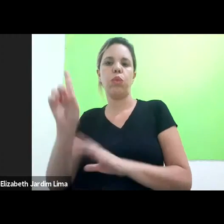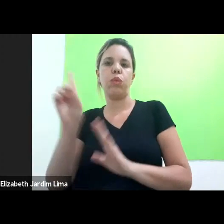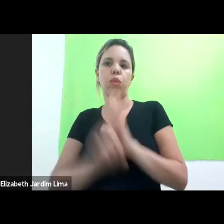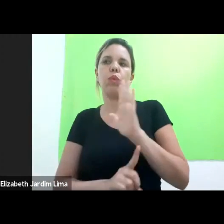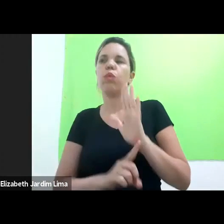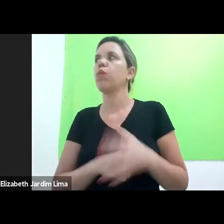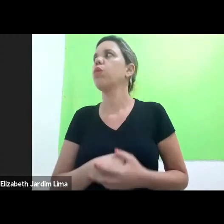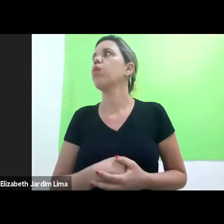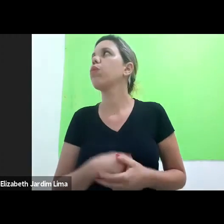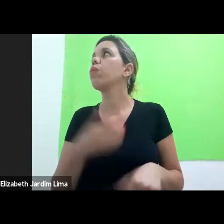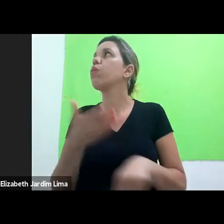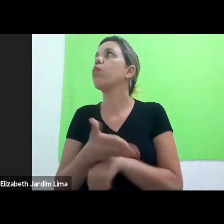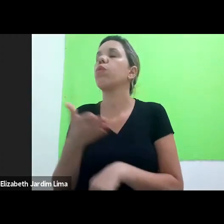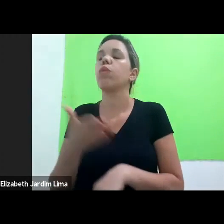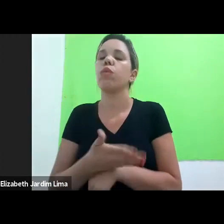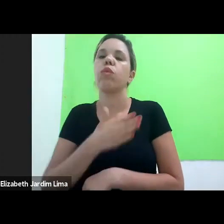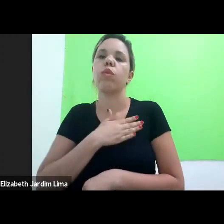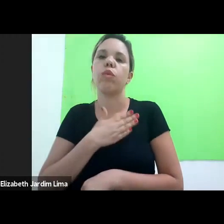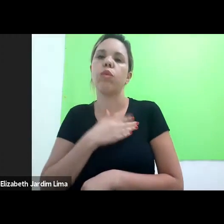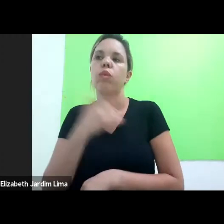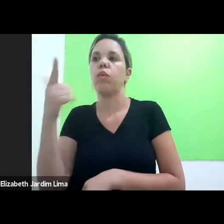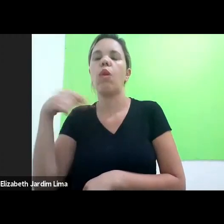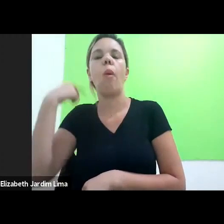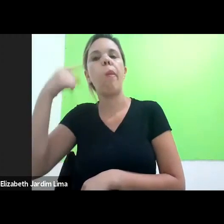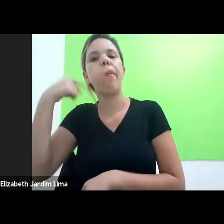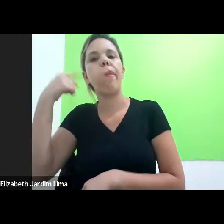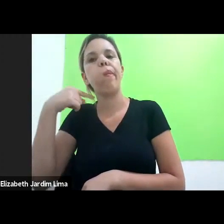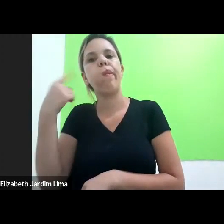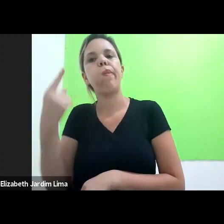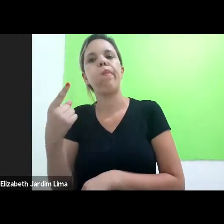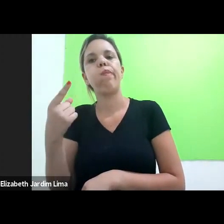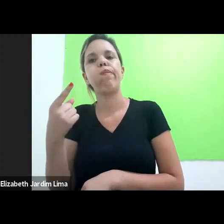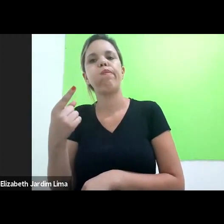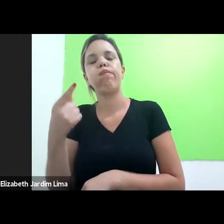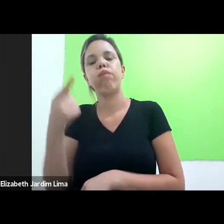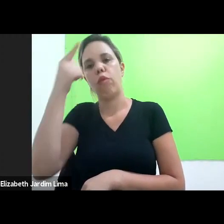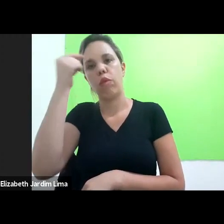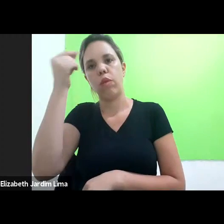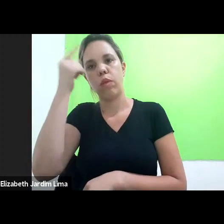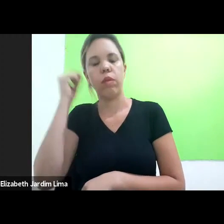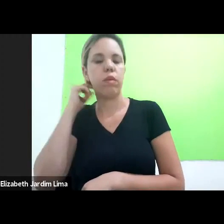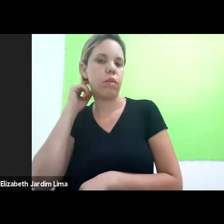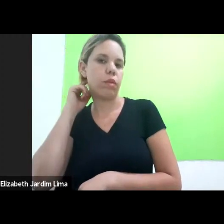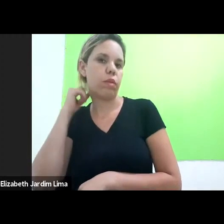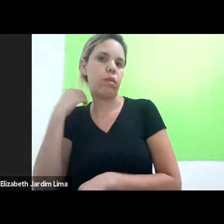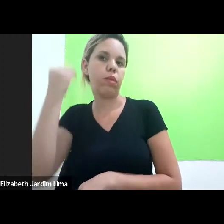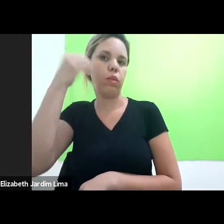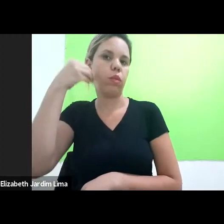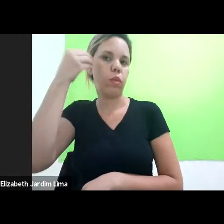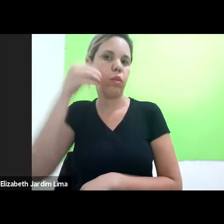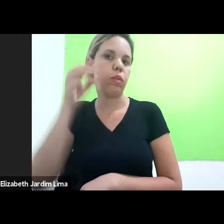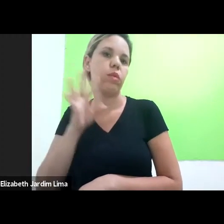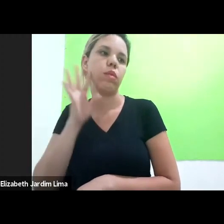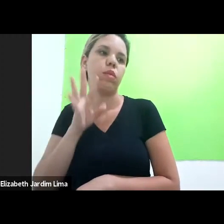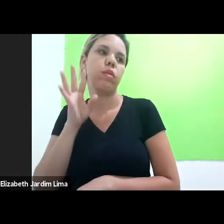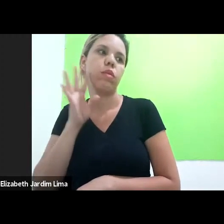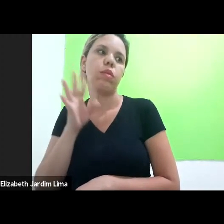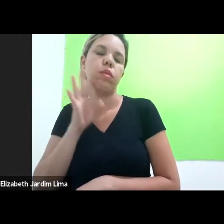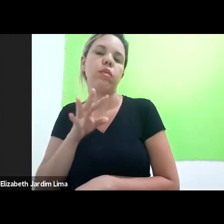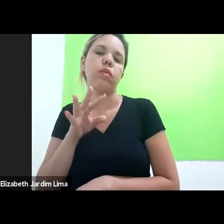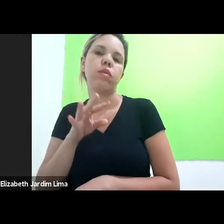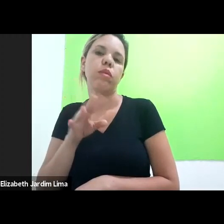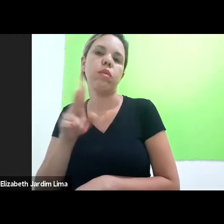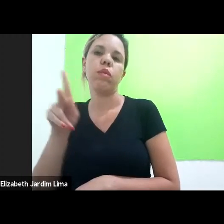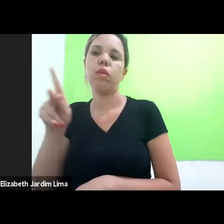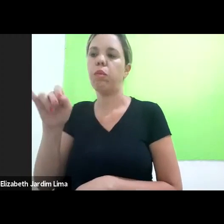com a participação minha e de outros advogados e advogadas indígenas. Então, uma experiência bacana. A gente na PIB